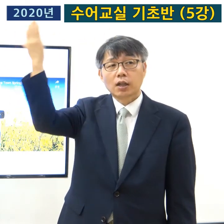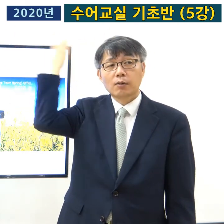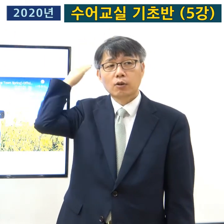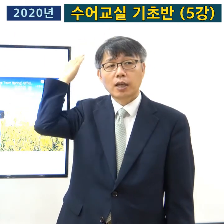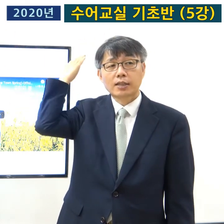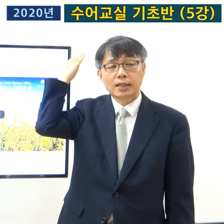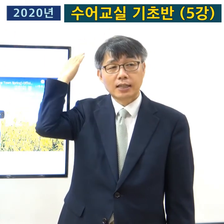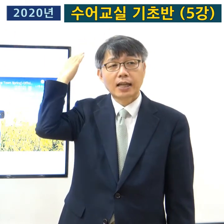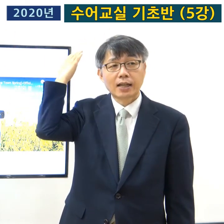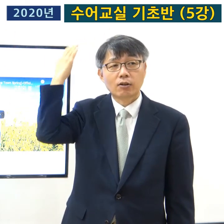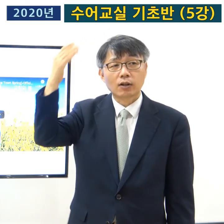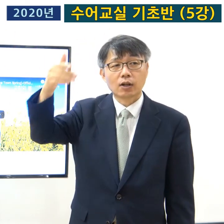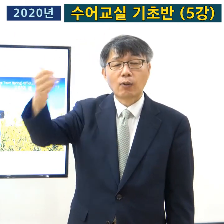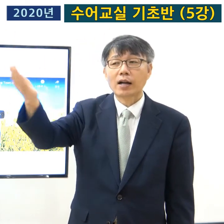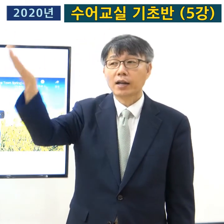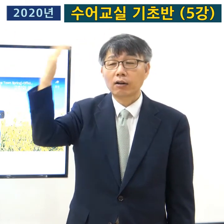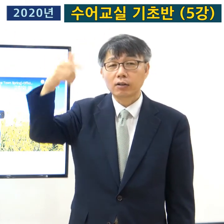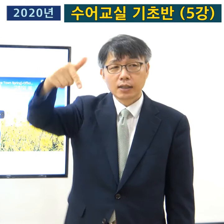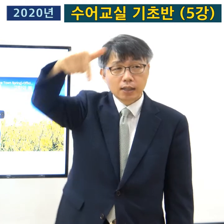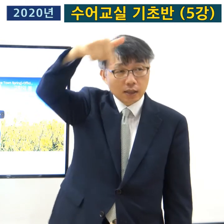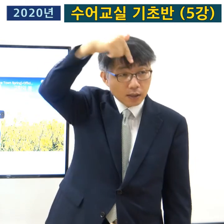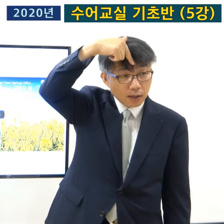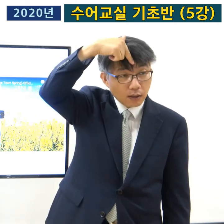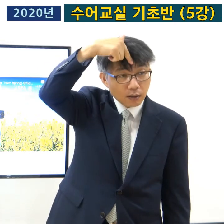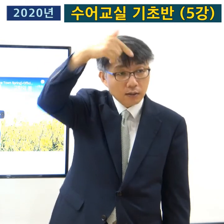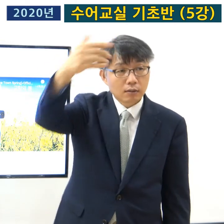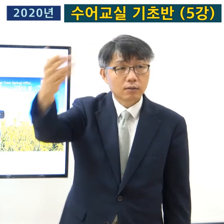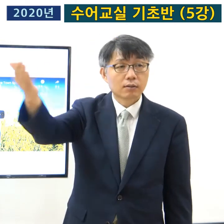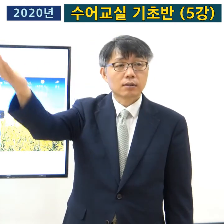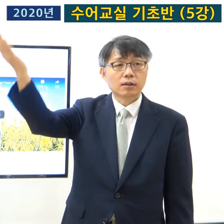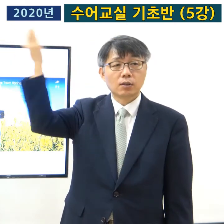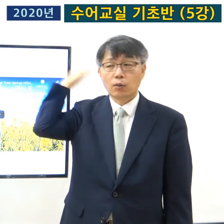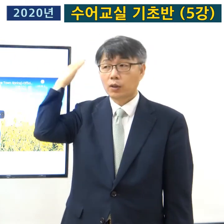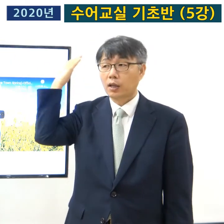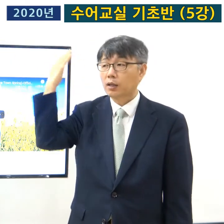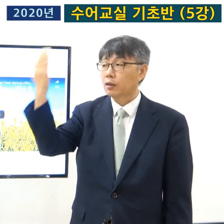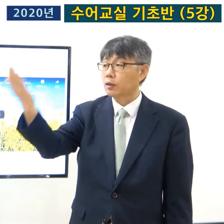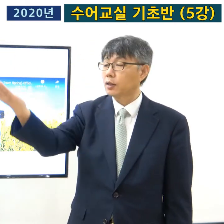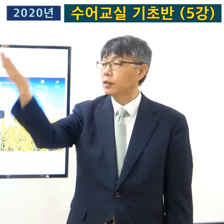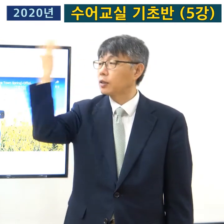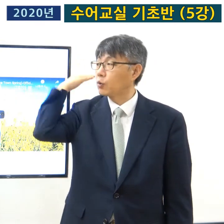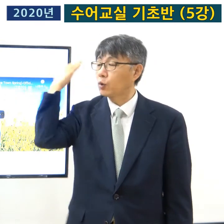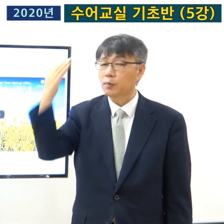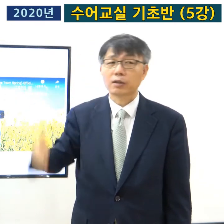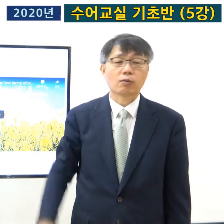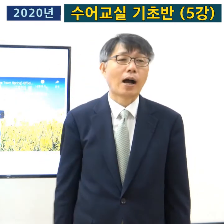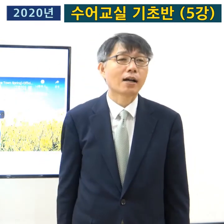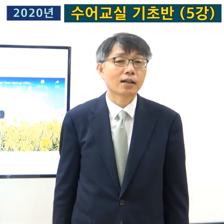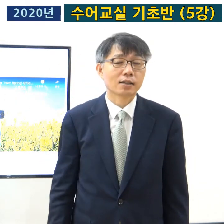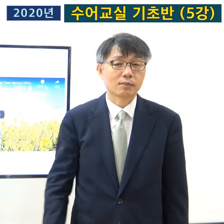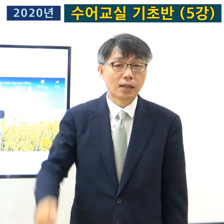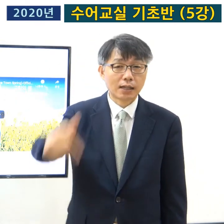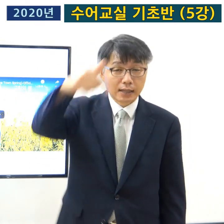하면 옛날이에요. 과거예요. 기억 뒤로 이렇게 뒤로 돌리면 과거라는 뜻입니다.